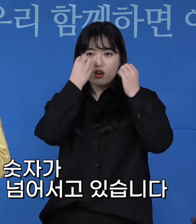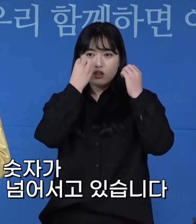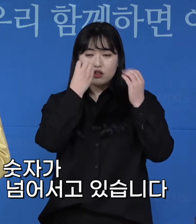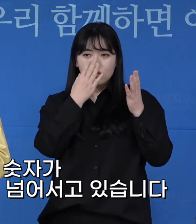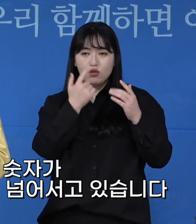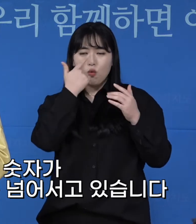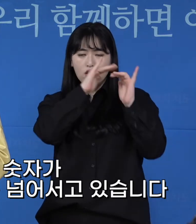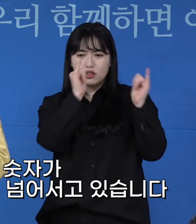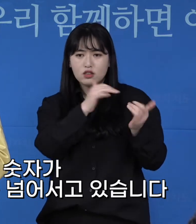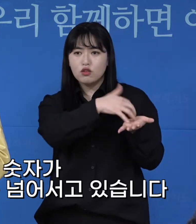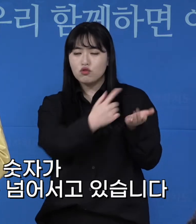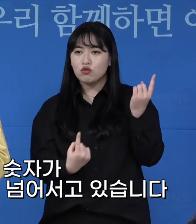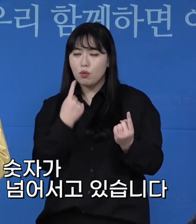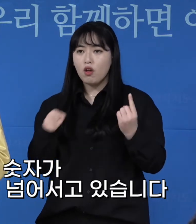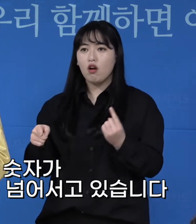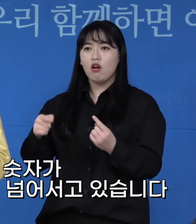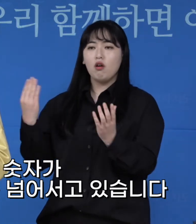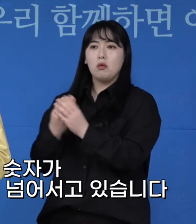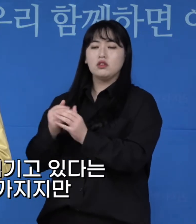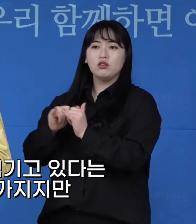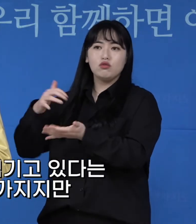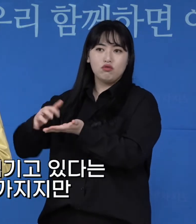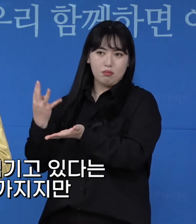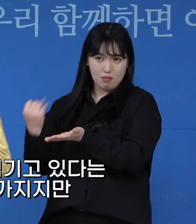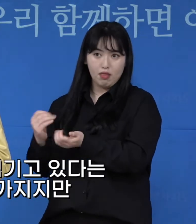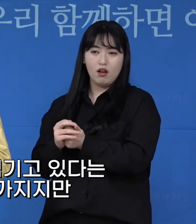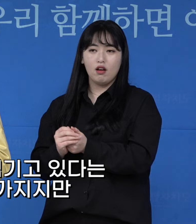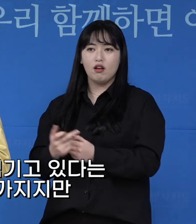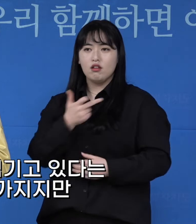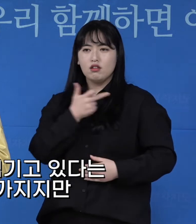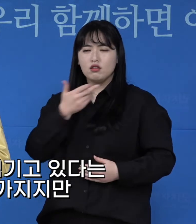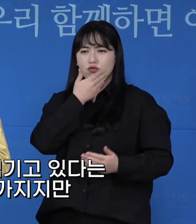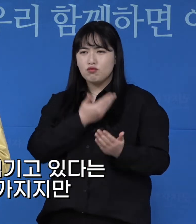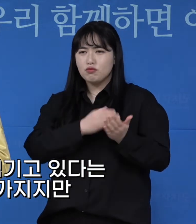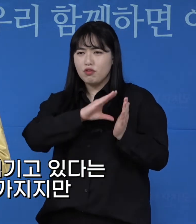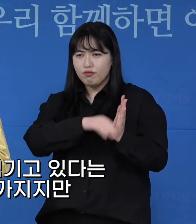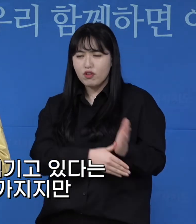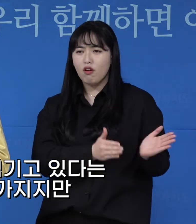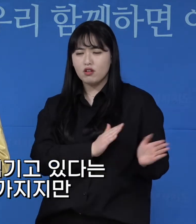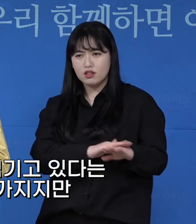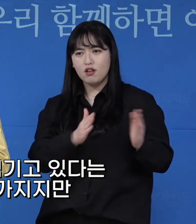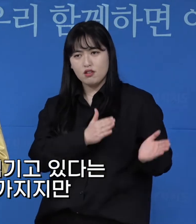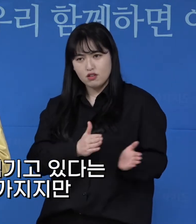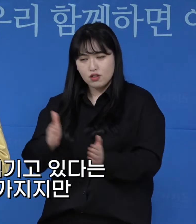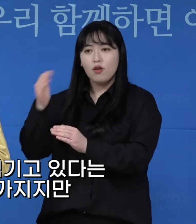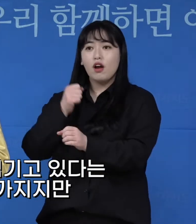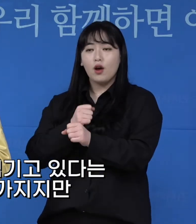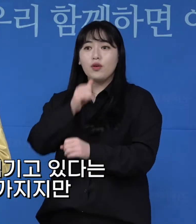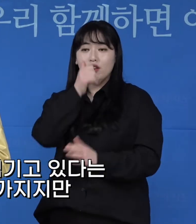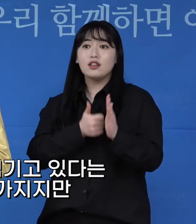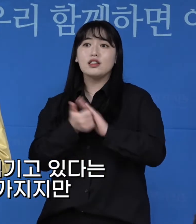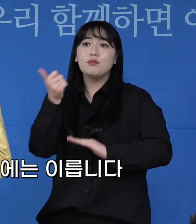숫자를 넘어서고 있습니다. 큰 고비를 넘기고 있다는 희망도 가지만